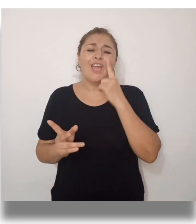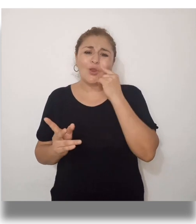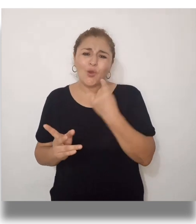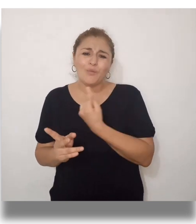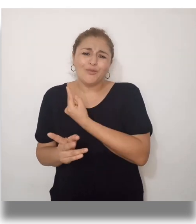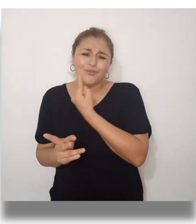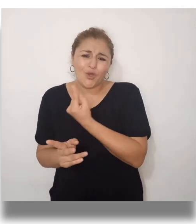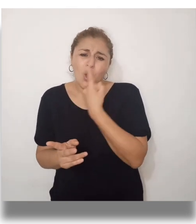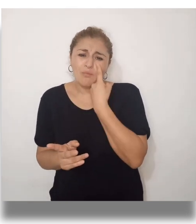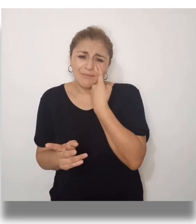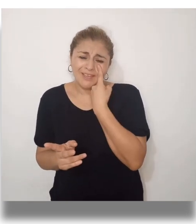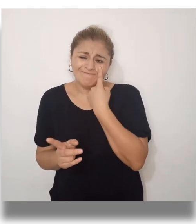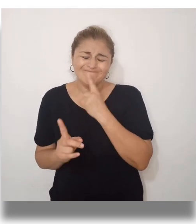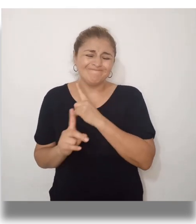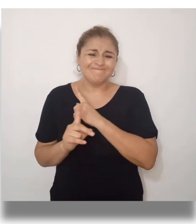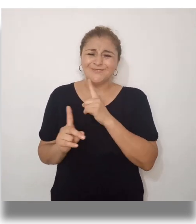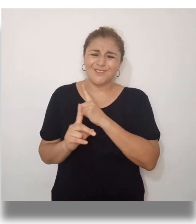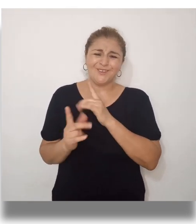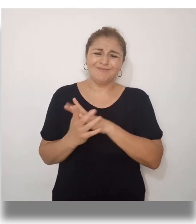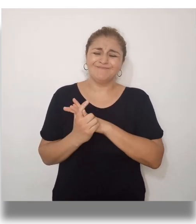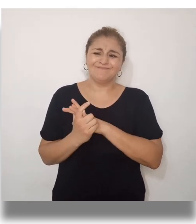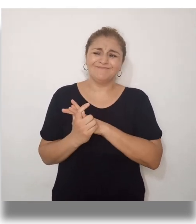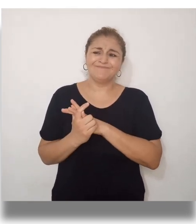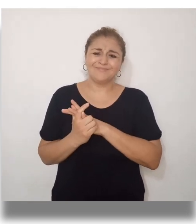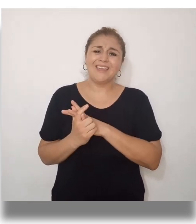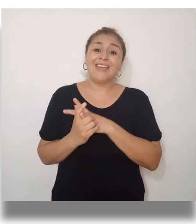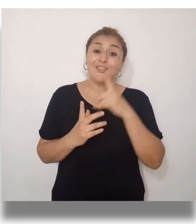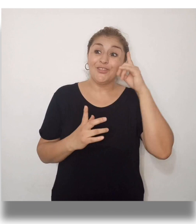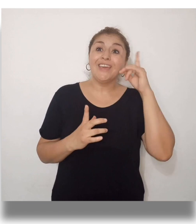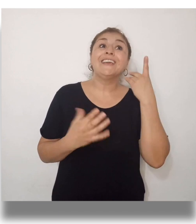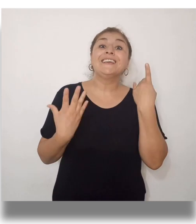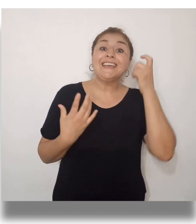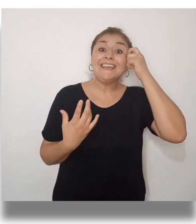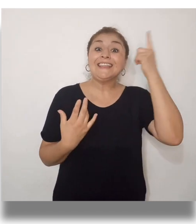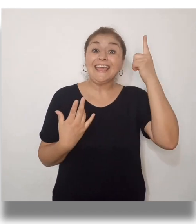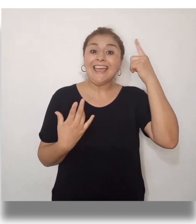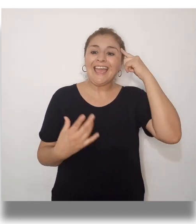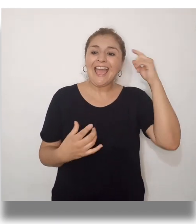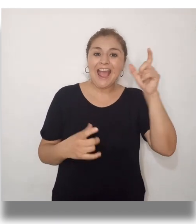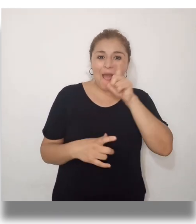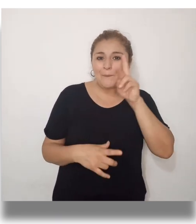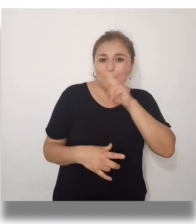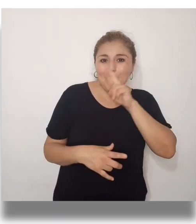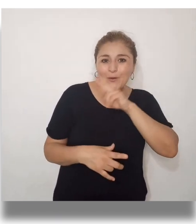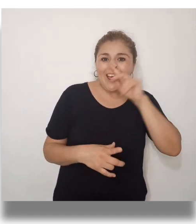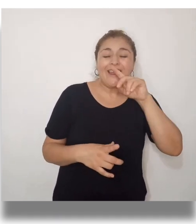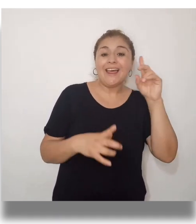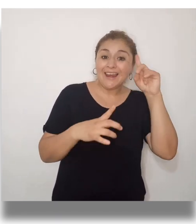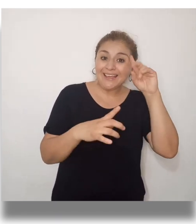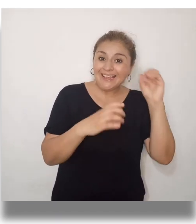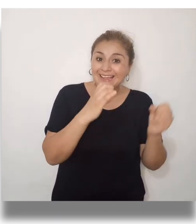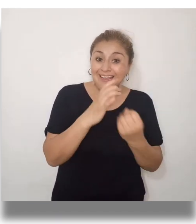que el hombre esté solo y crea a la mujer un ser único que combina